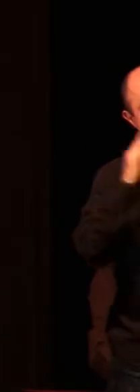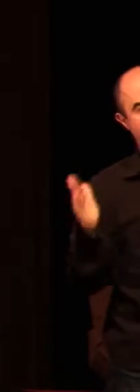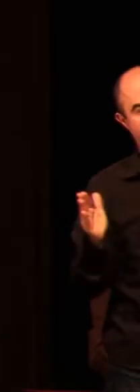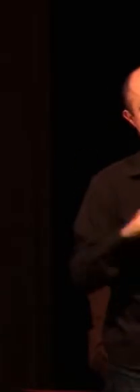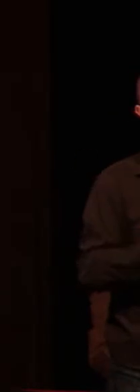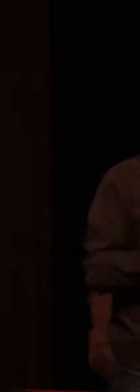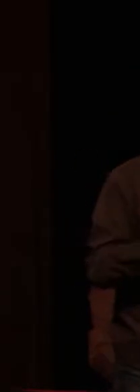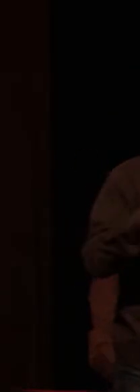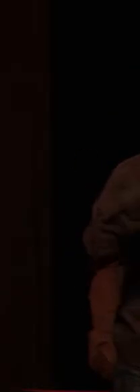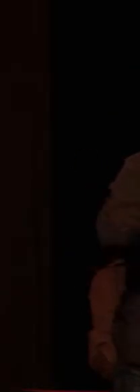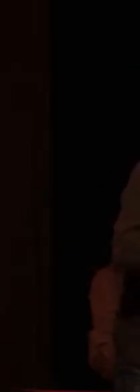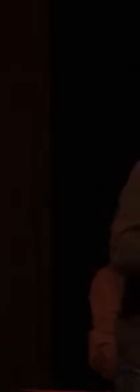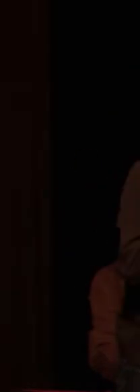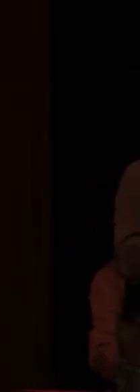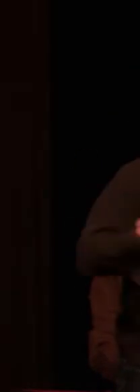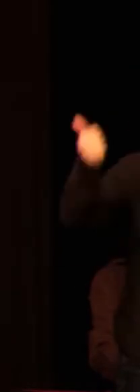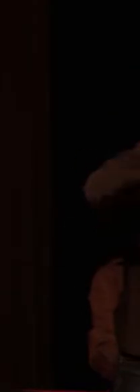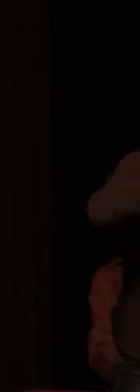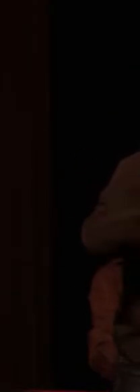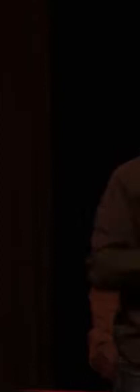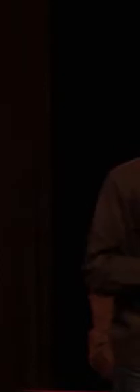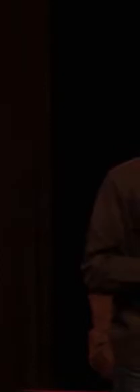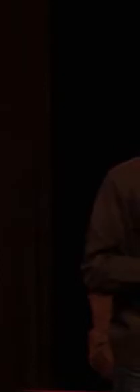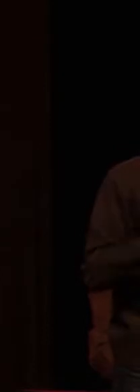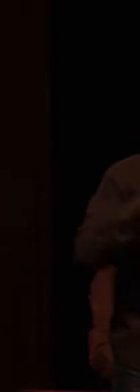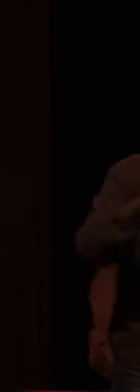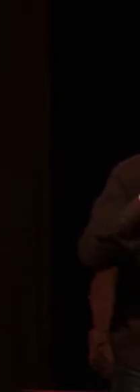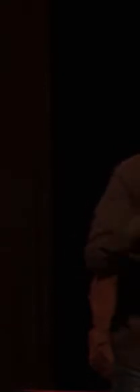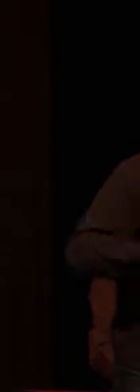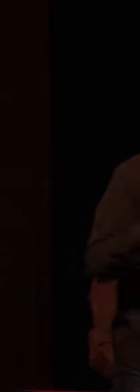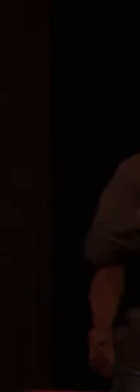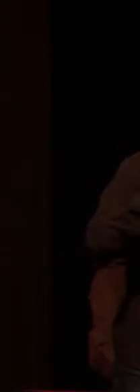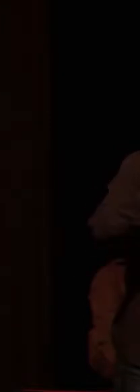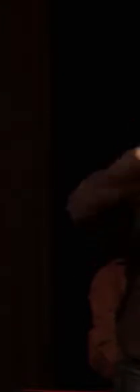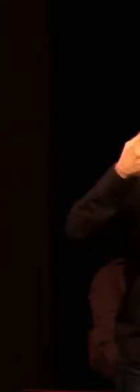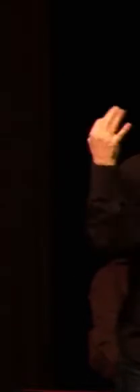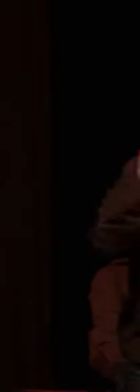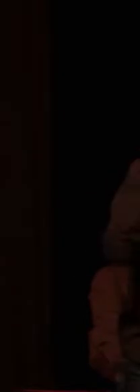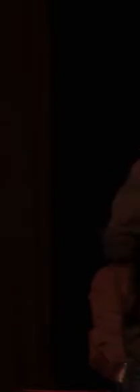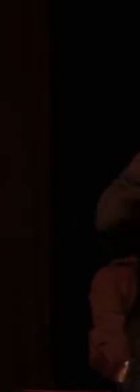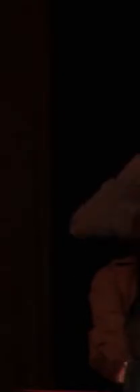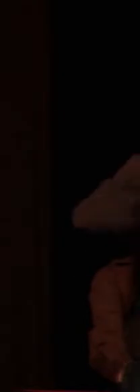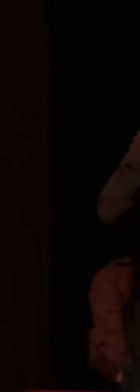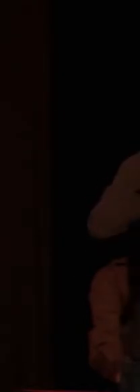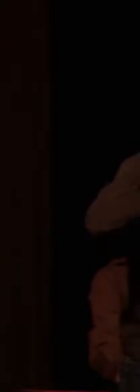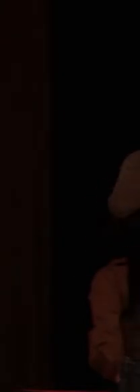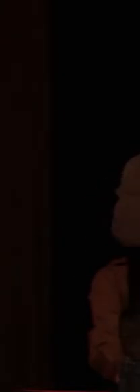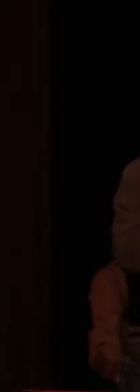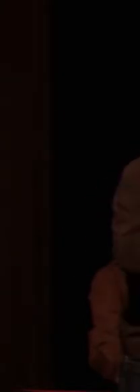institucions, de baix a dalt. Però ara començarem amb el més gros. que és la construcció d'una